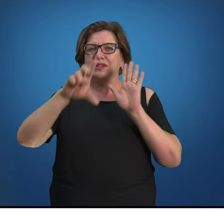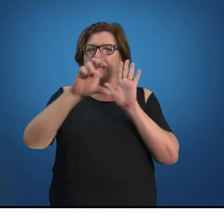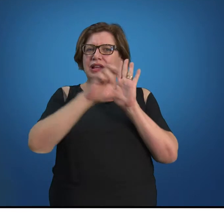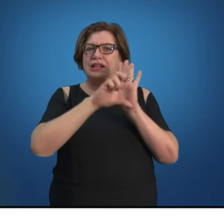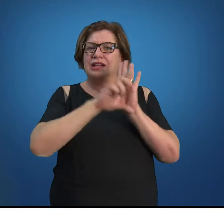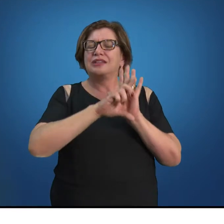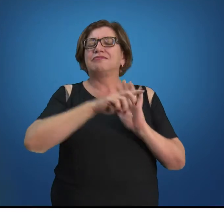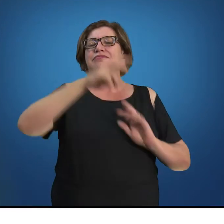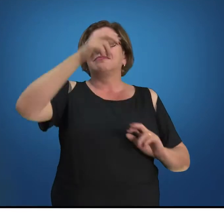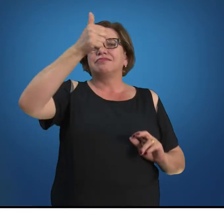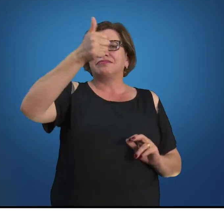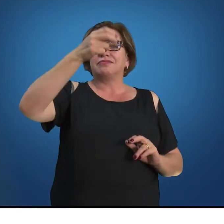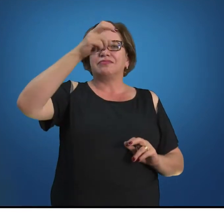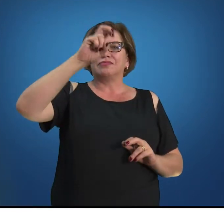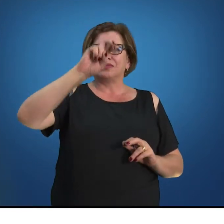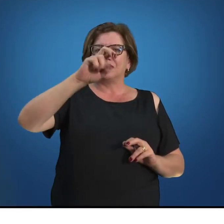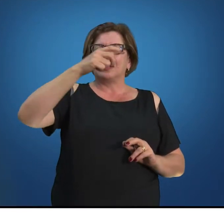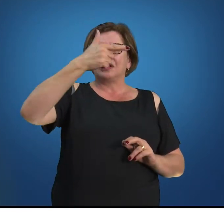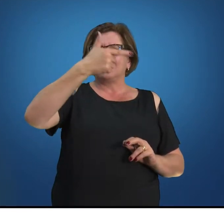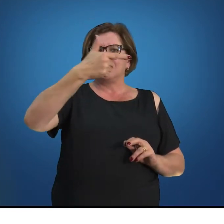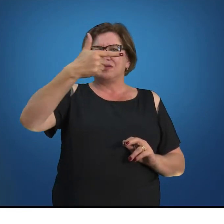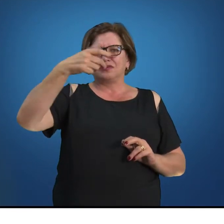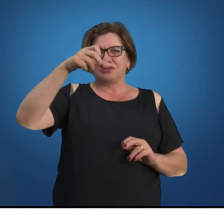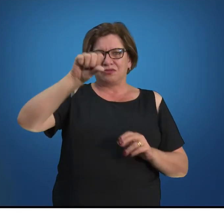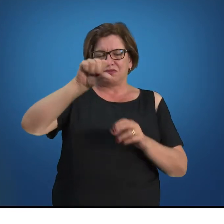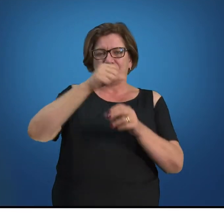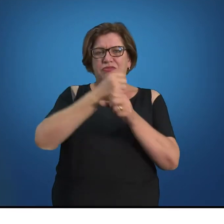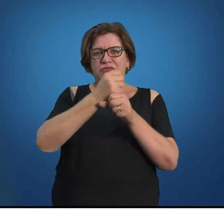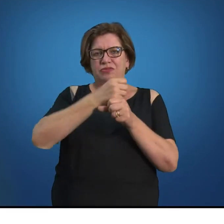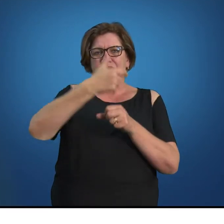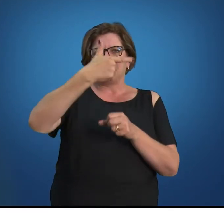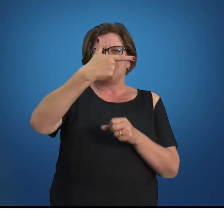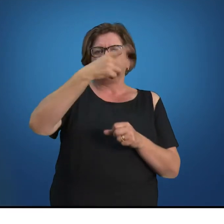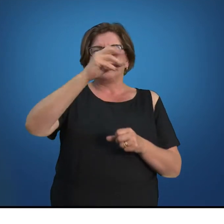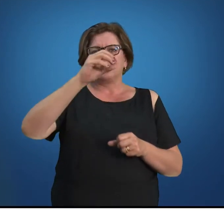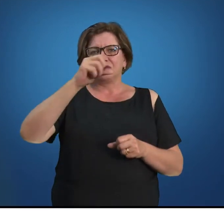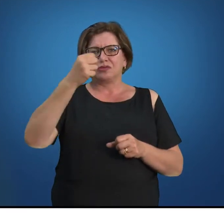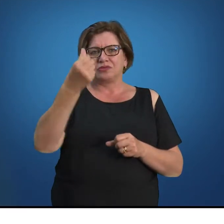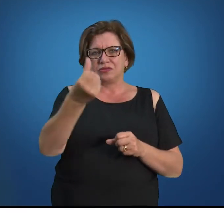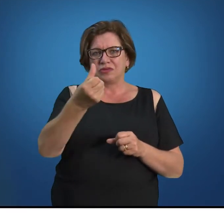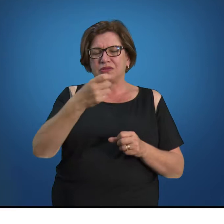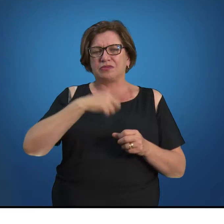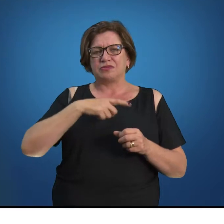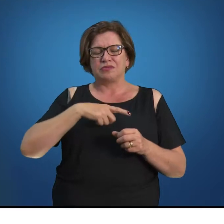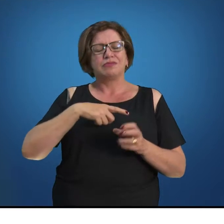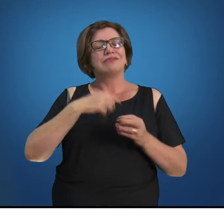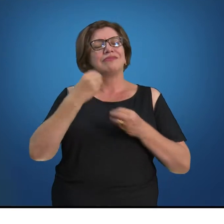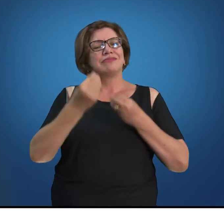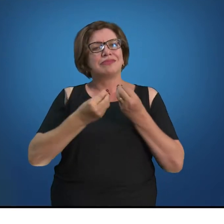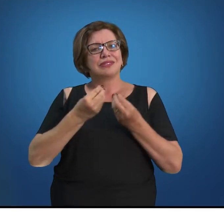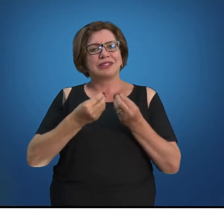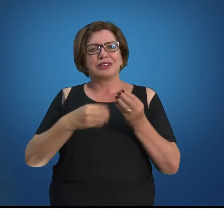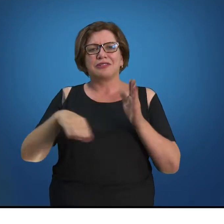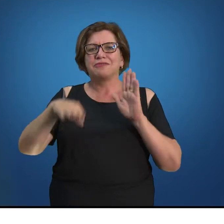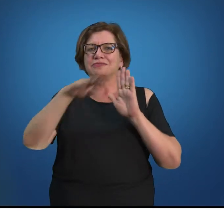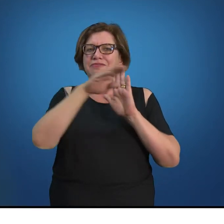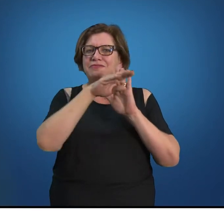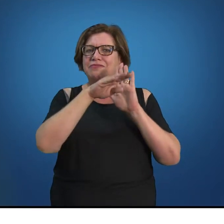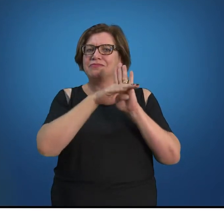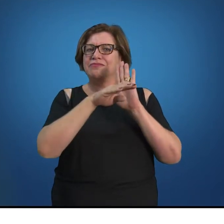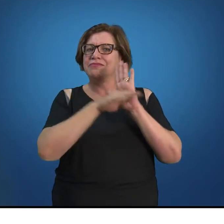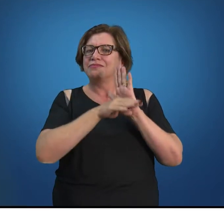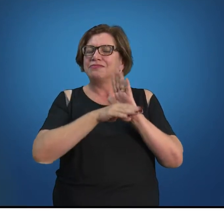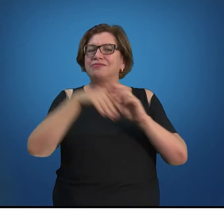Estadual 15.229 de 2006, que trata, no seu capítulo 3º, dos planos